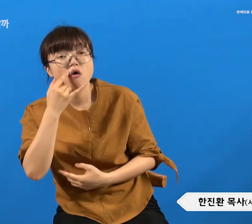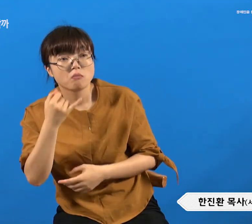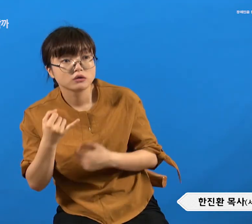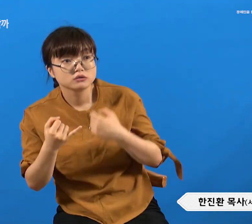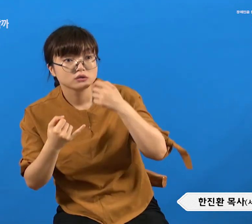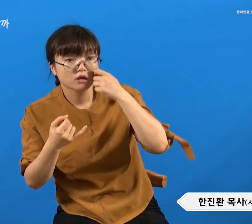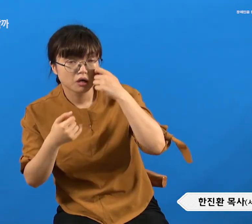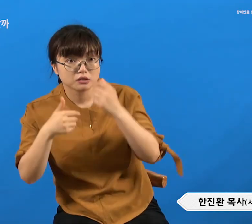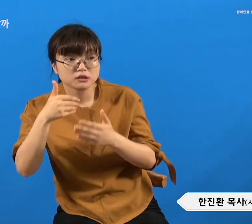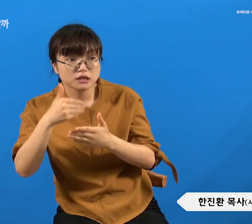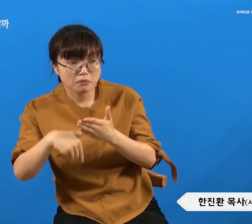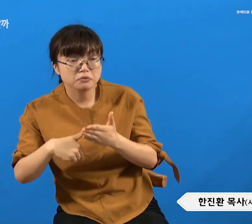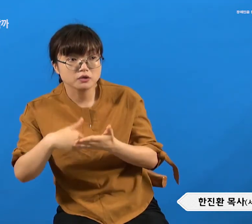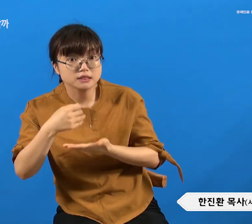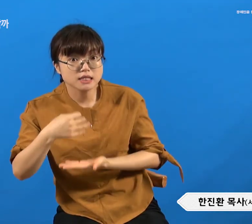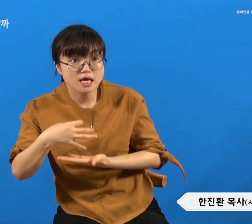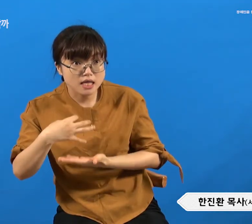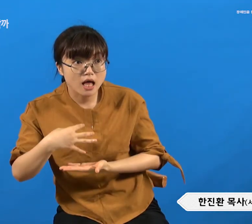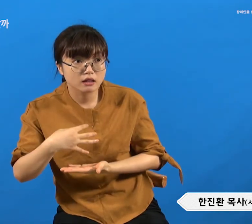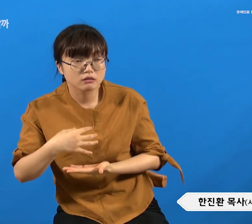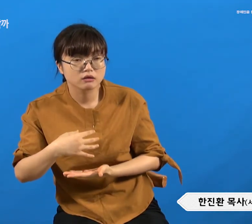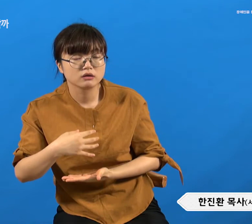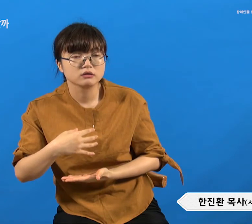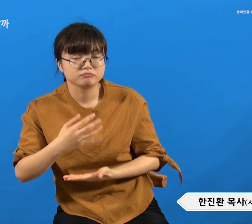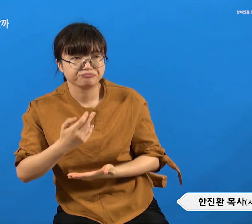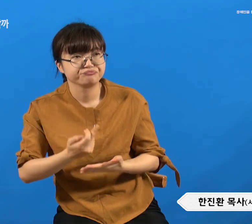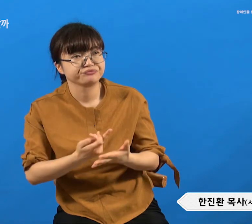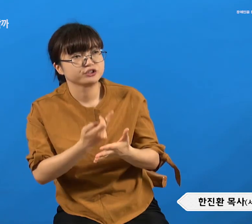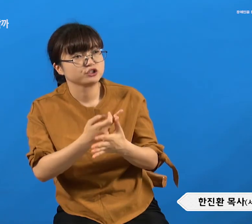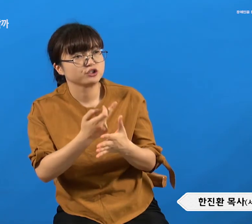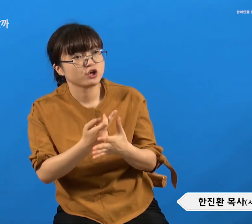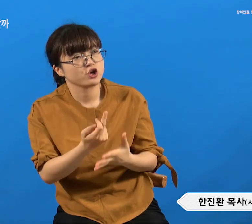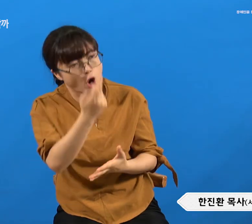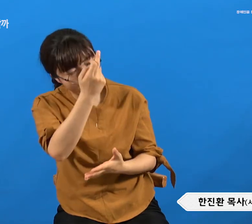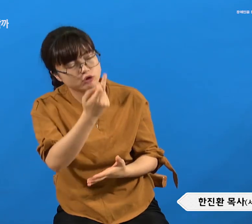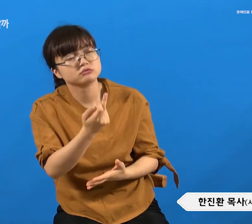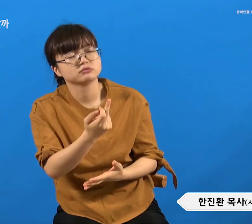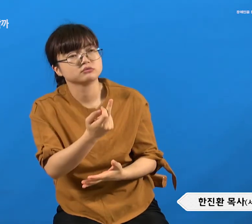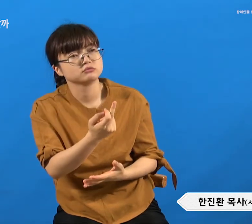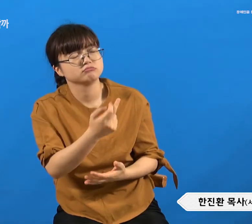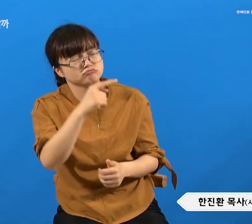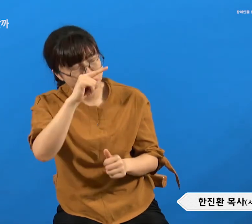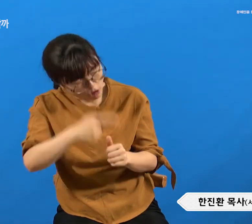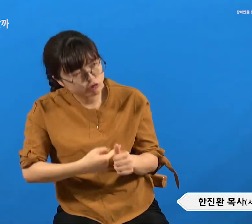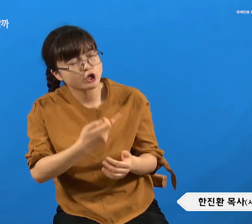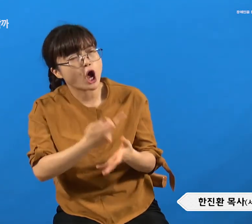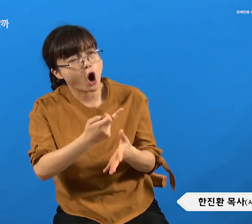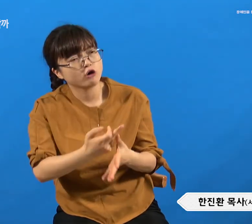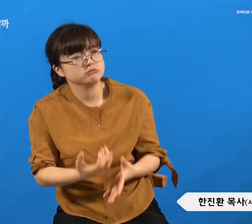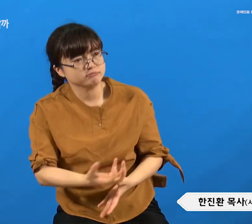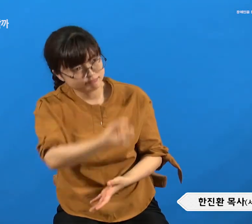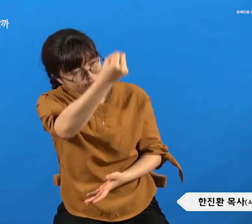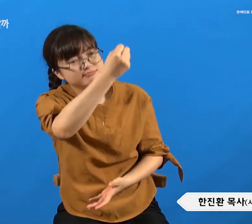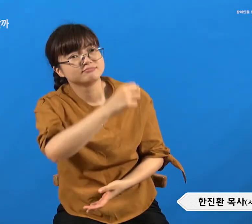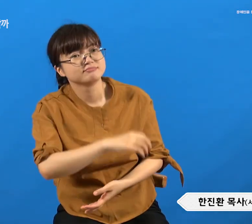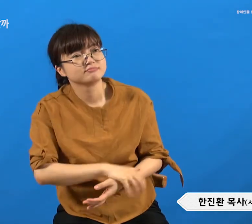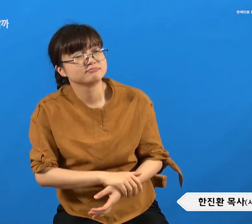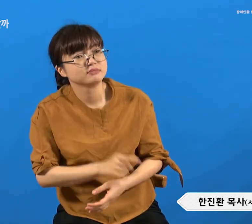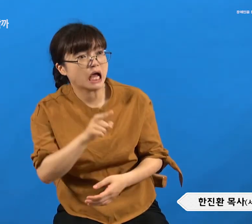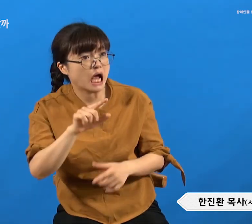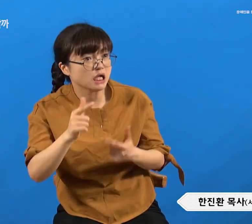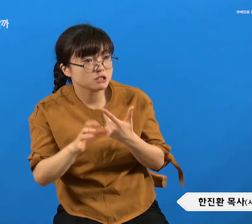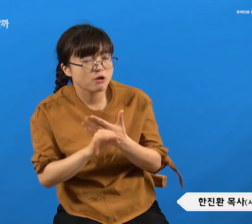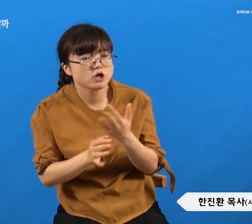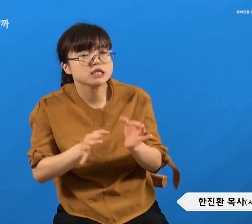어머니가 남기신 재산은 당연히 장자 우리 형님께서 물려받으셔야지요.